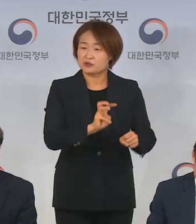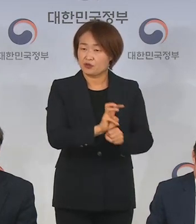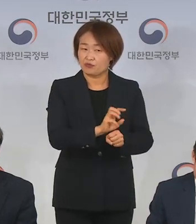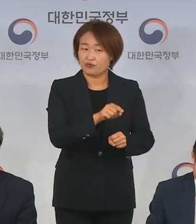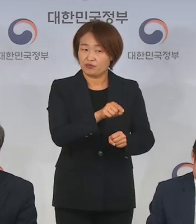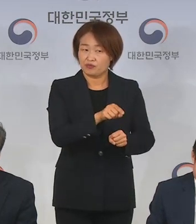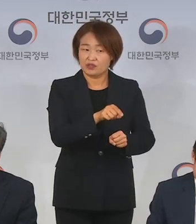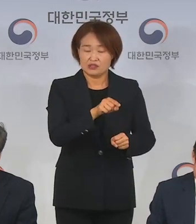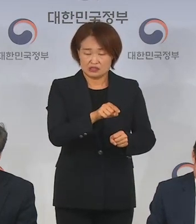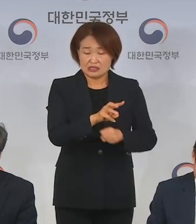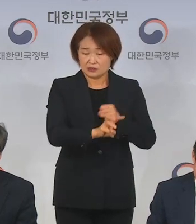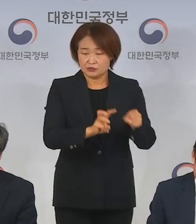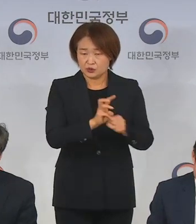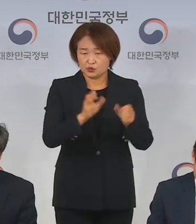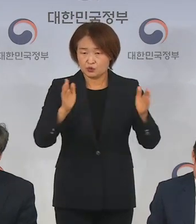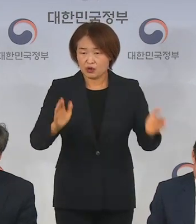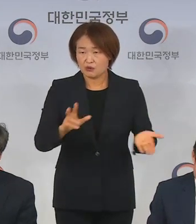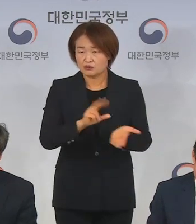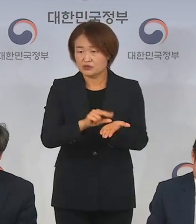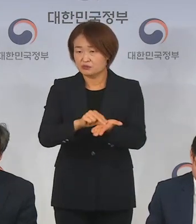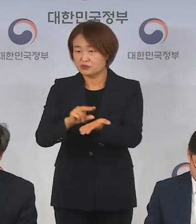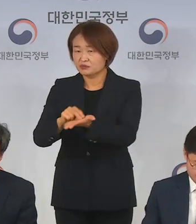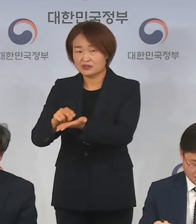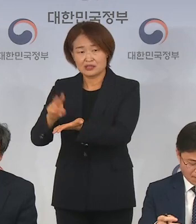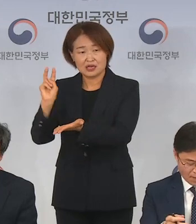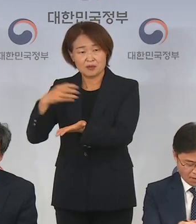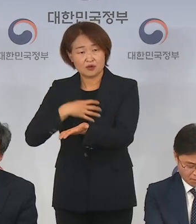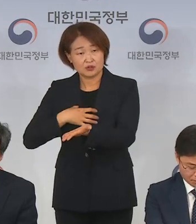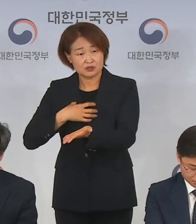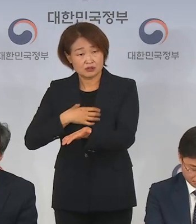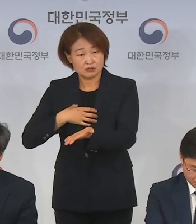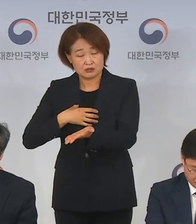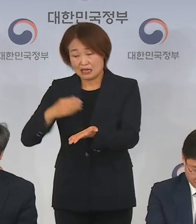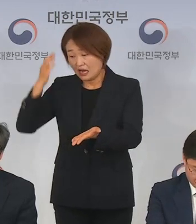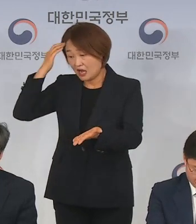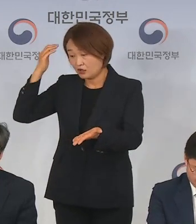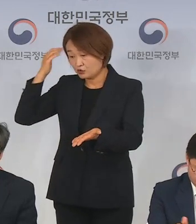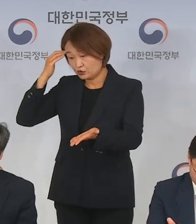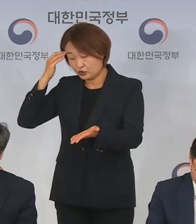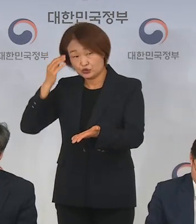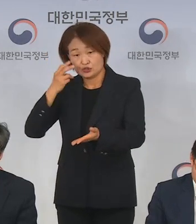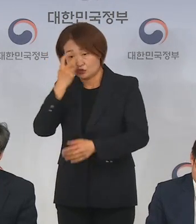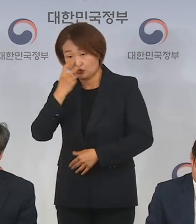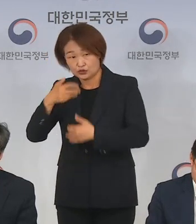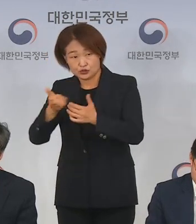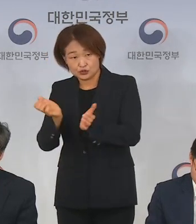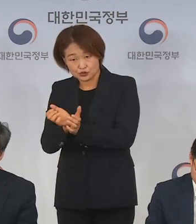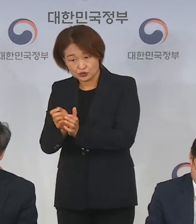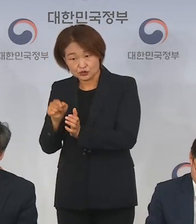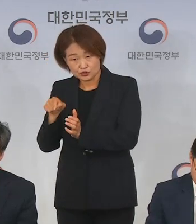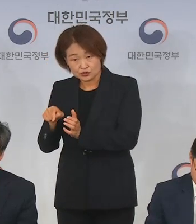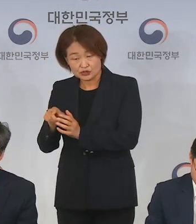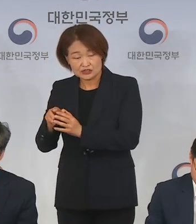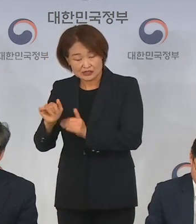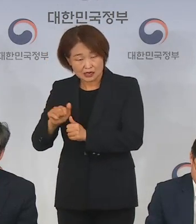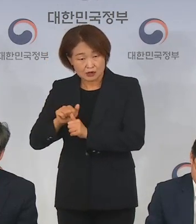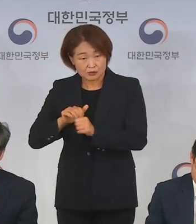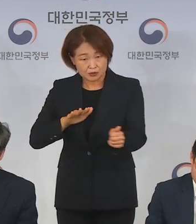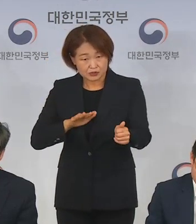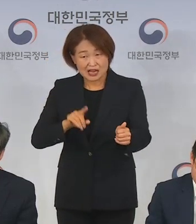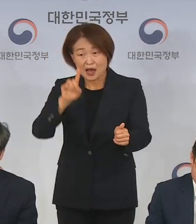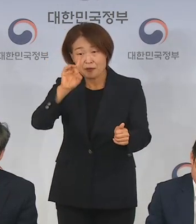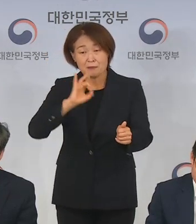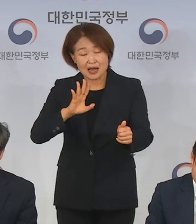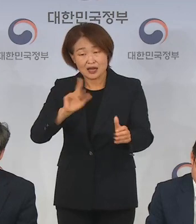동안 변수도 여러 개가 생길 수가 있는데 그러면 우리 현장 시찰단도 방문이 주기적으로 이루어지는지가 첫 번째